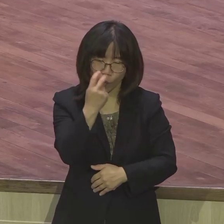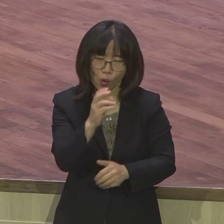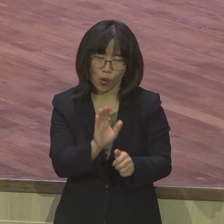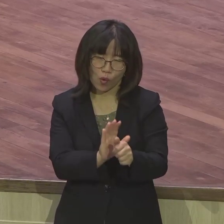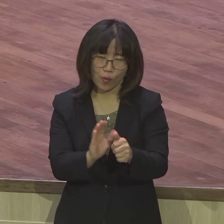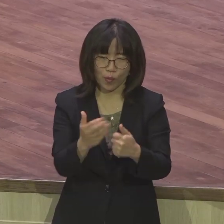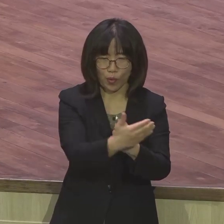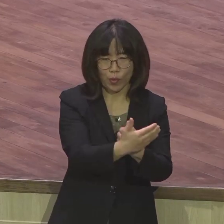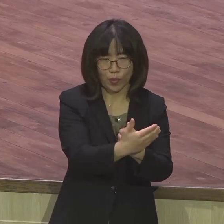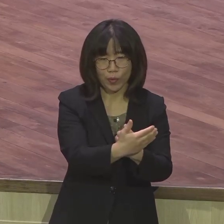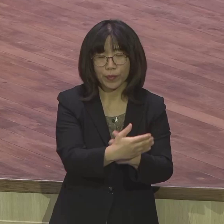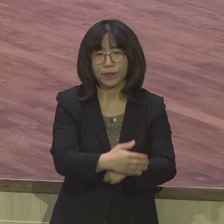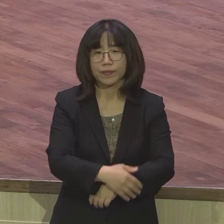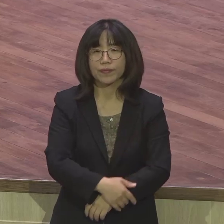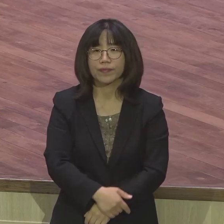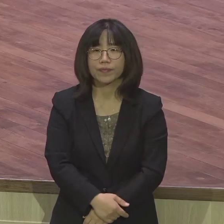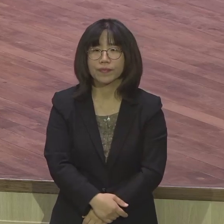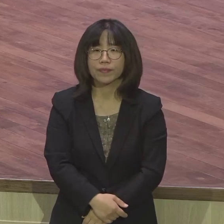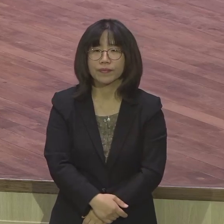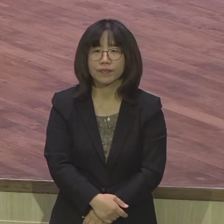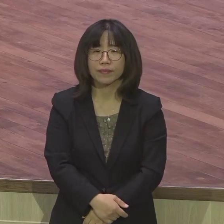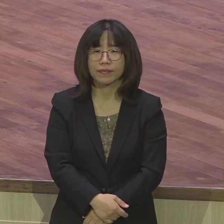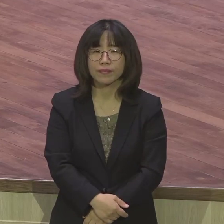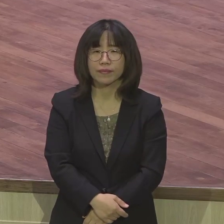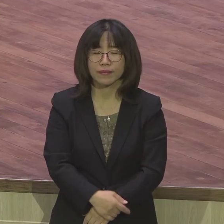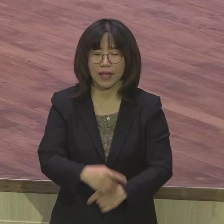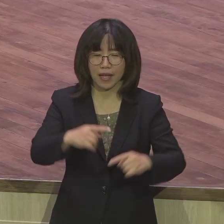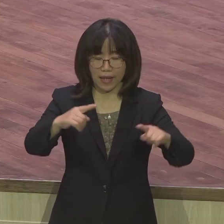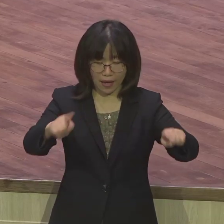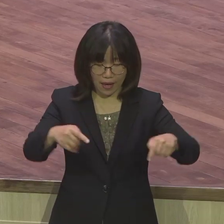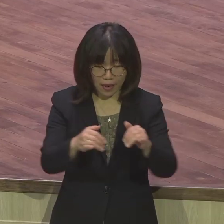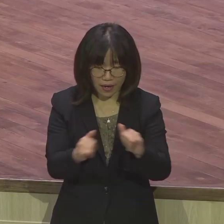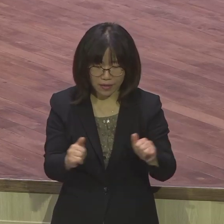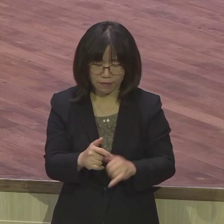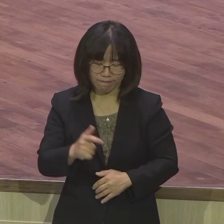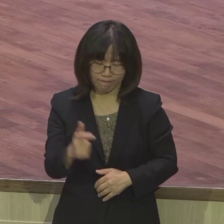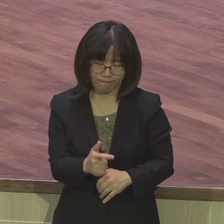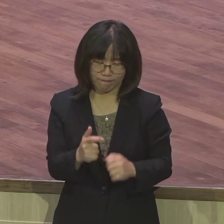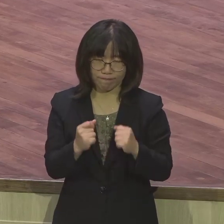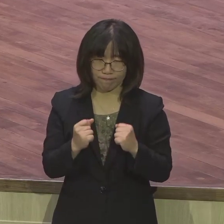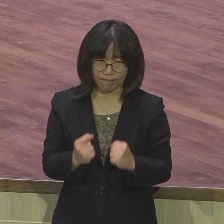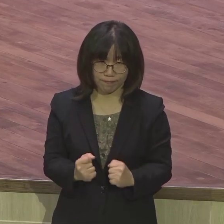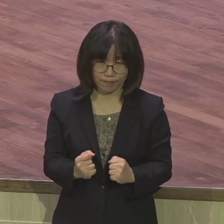내가 그 당시 안 살아봤기 때문에 모르고 어쨌든 엘리야는 그 자리에 있었어요.